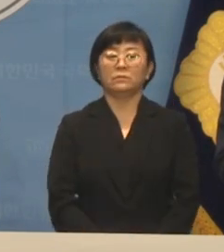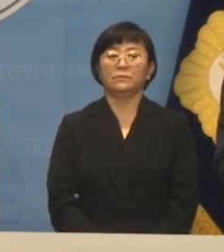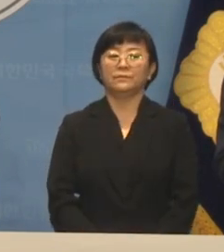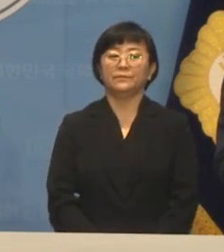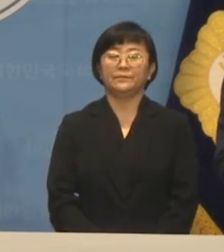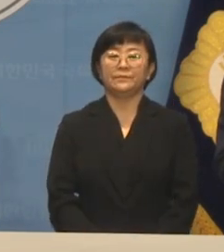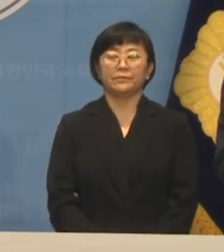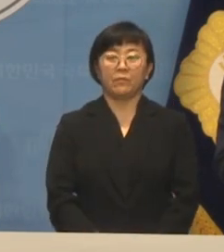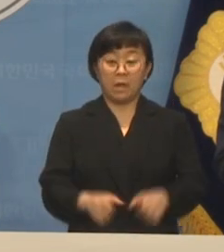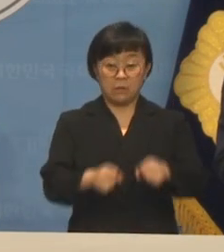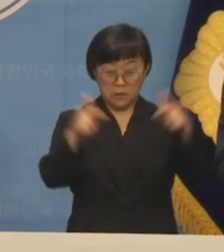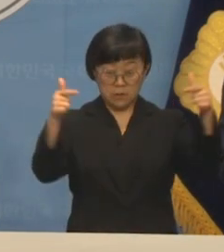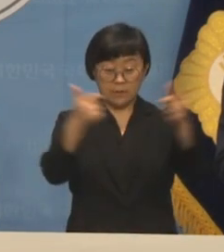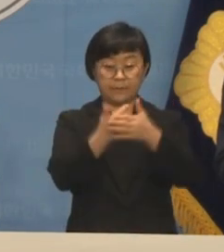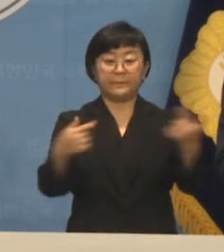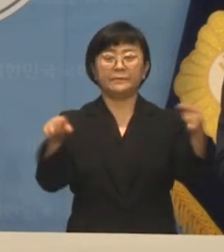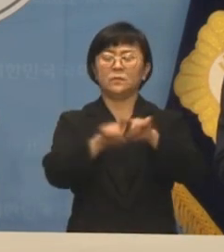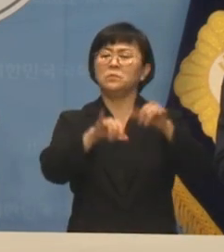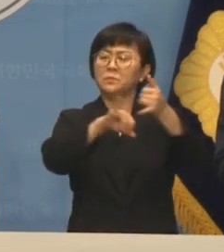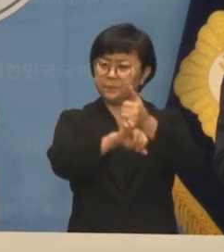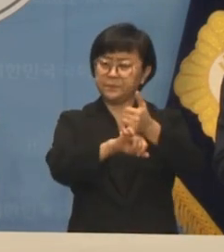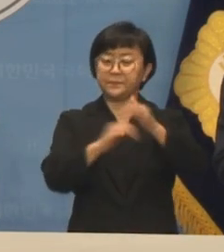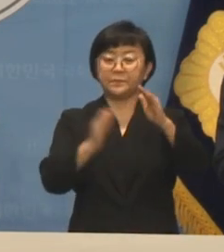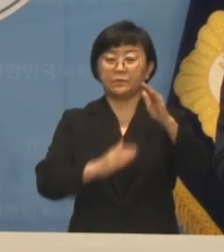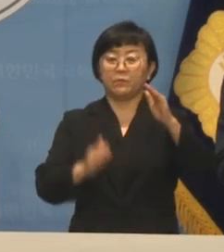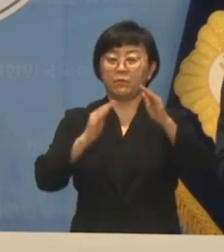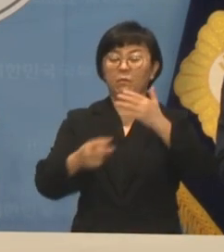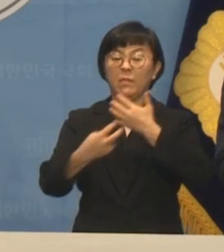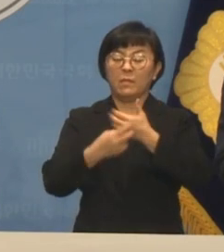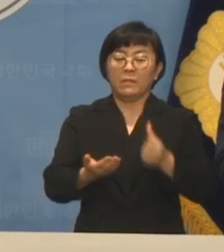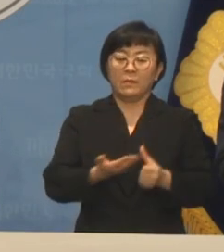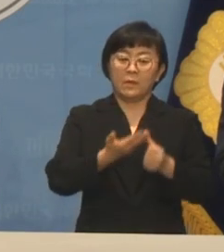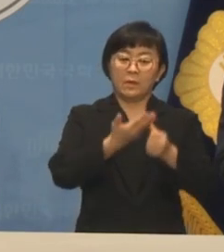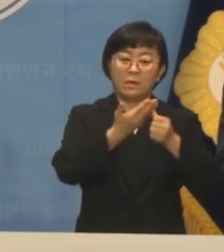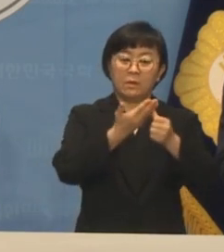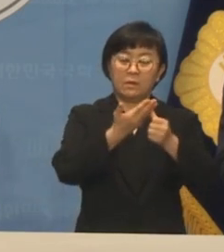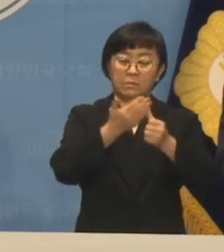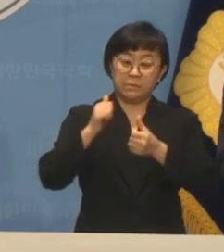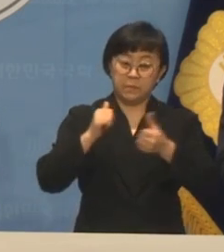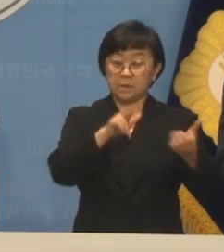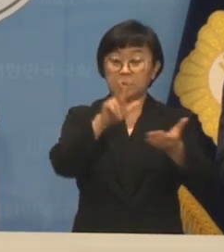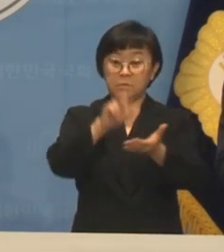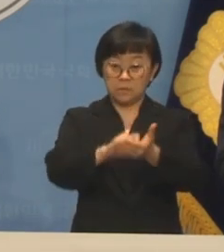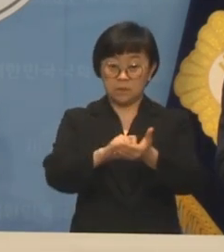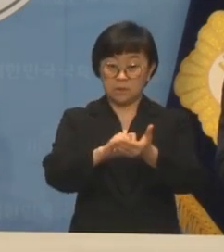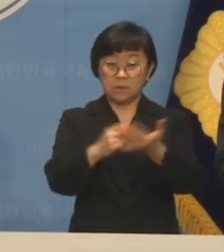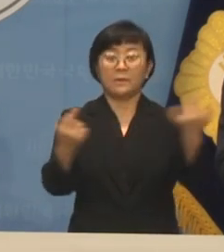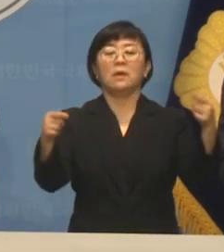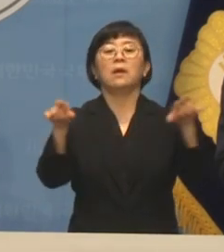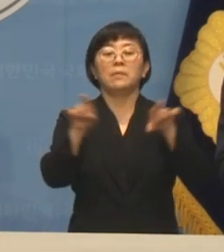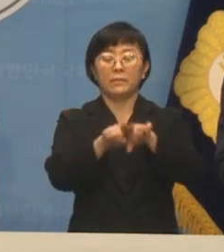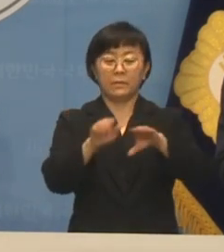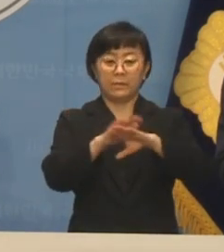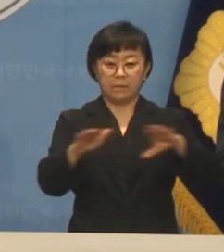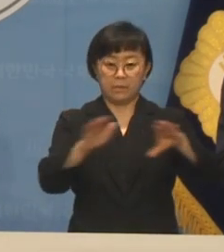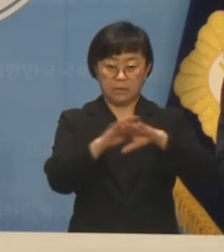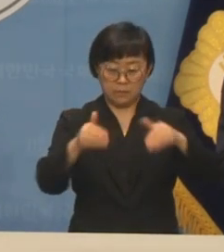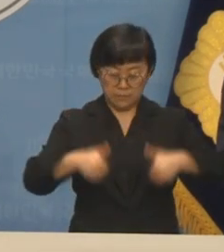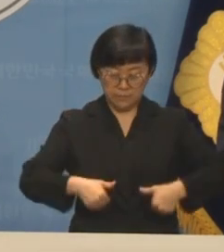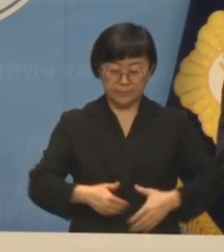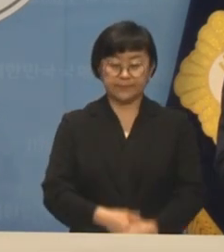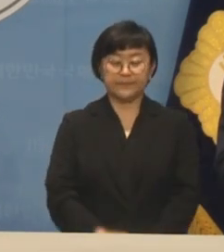의대 정원 확대와 더불어 반드시 공공의사 양성과 배치 문제를 병행해서 추진해야 할